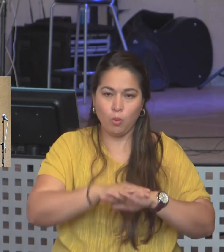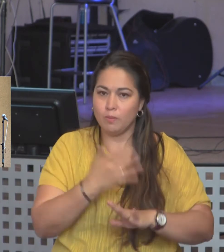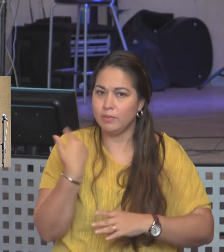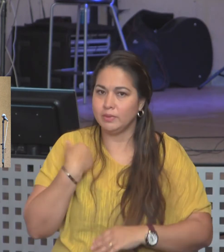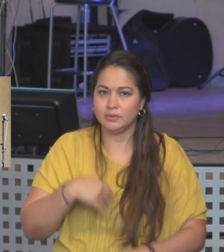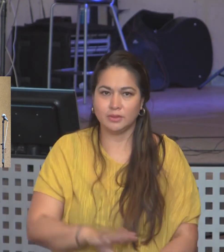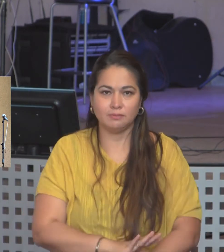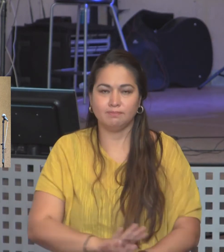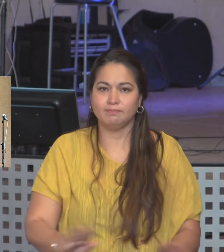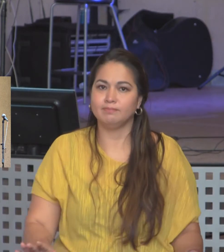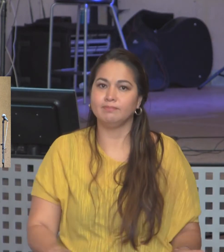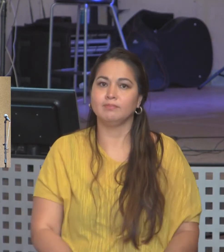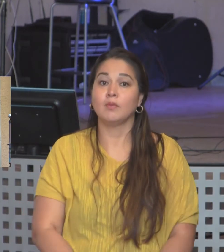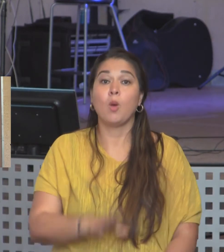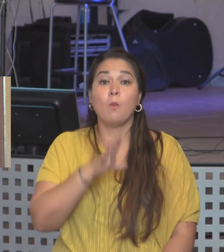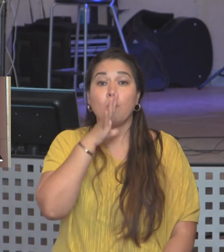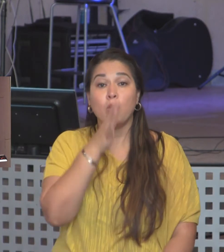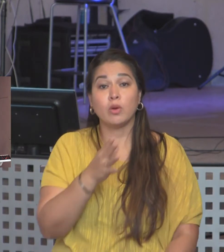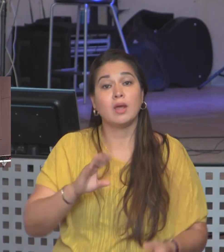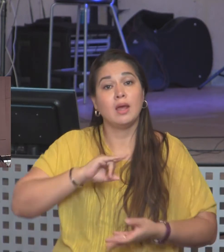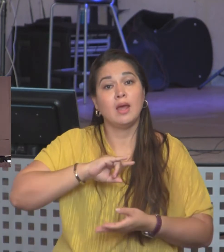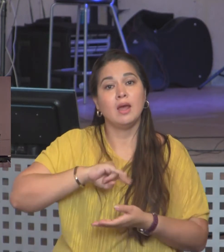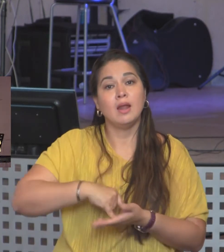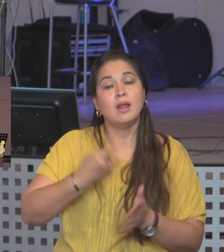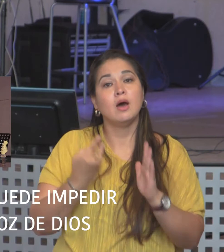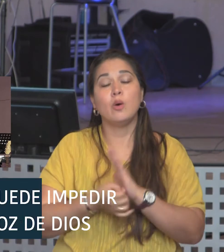impedir la voz de Dios.